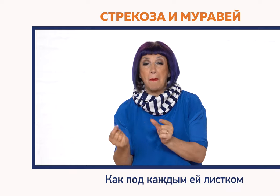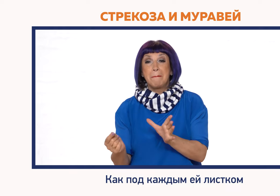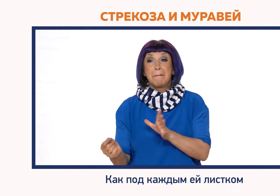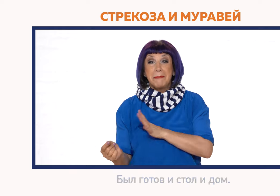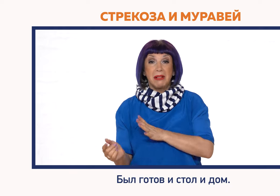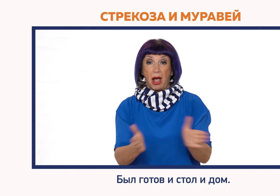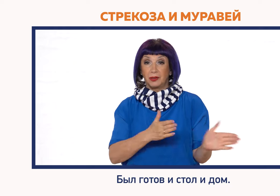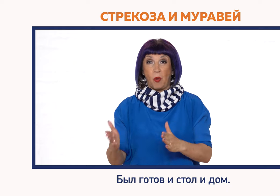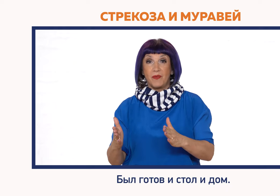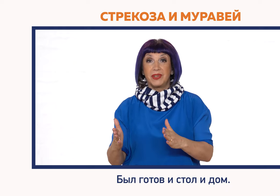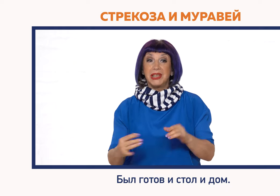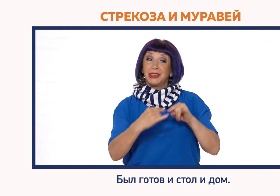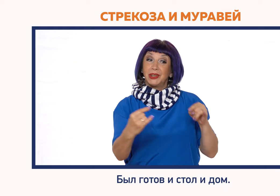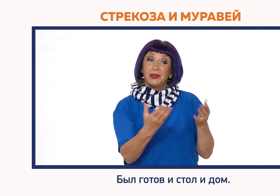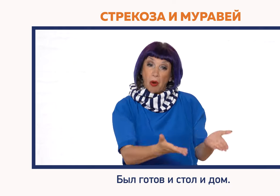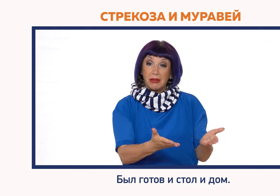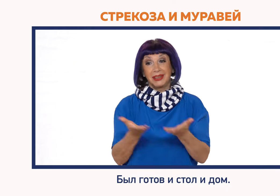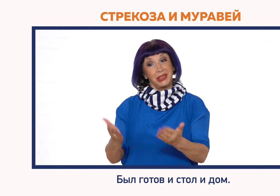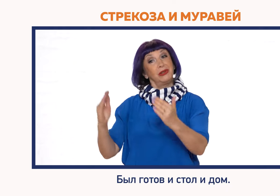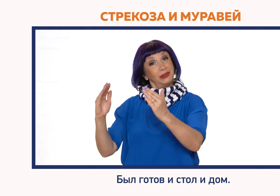листком был готов и стол, и дом.